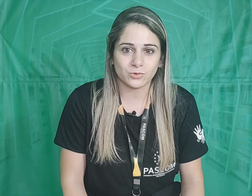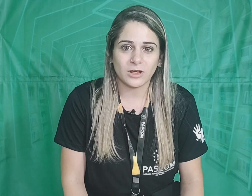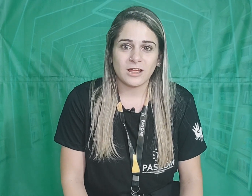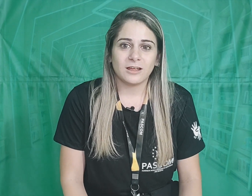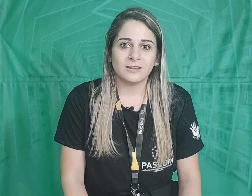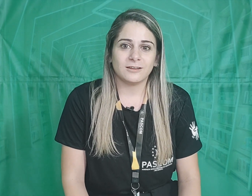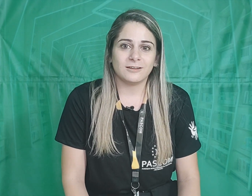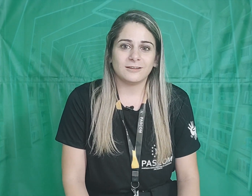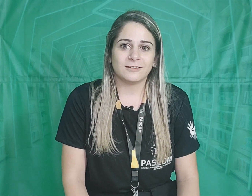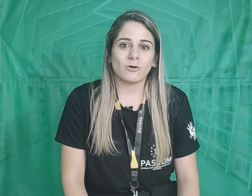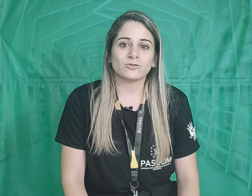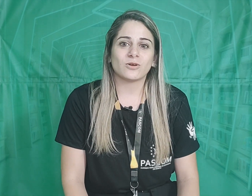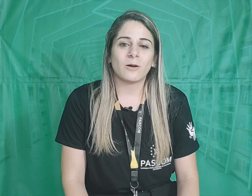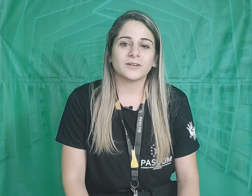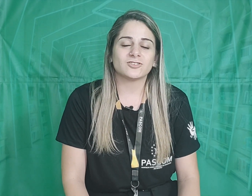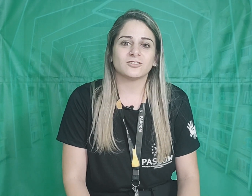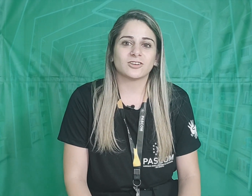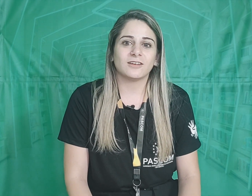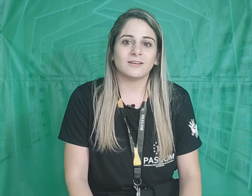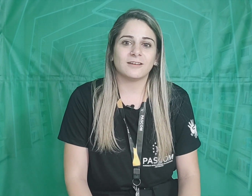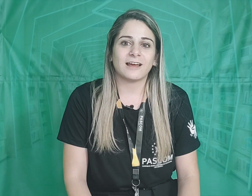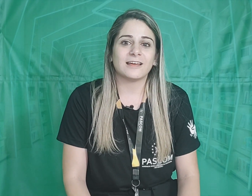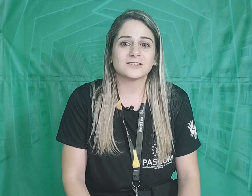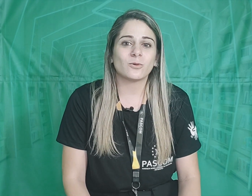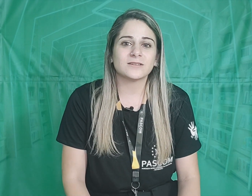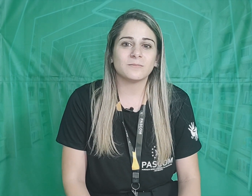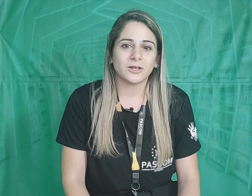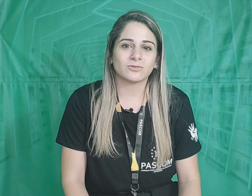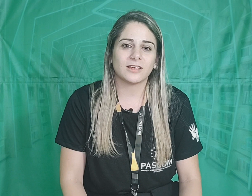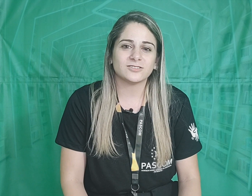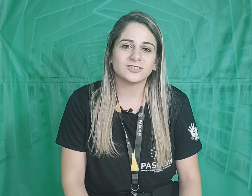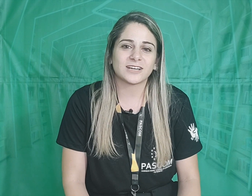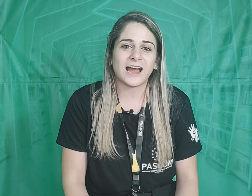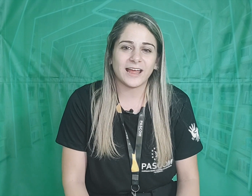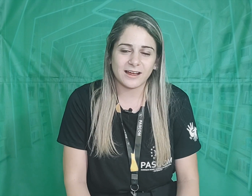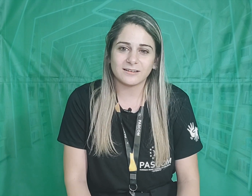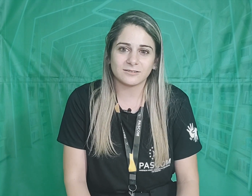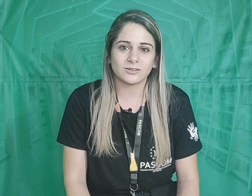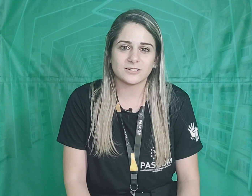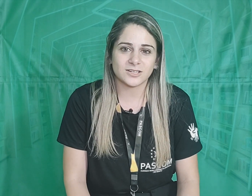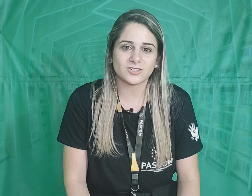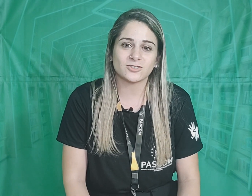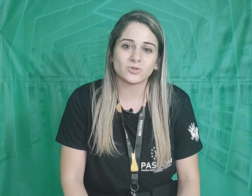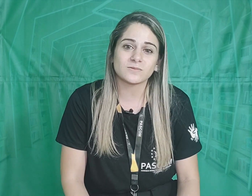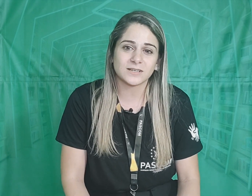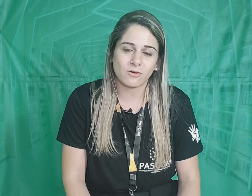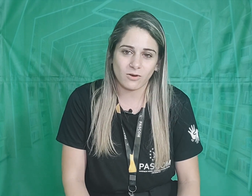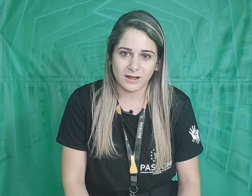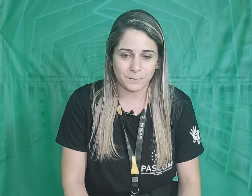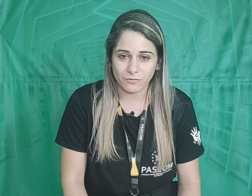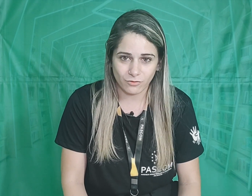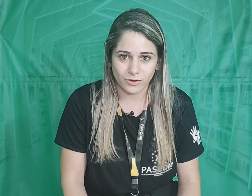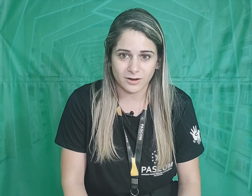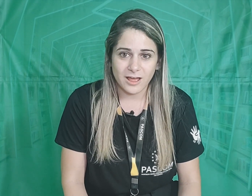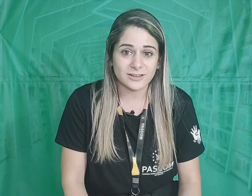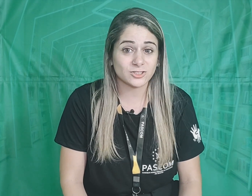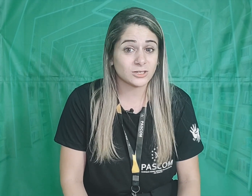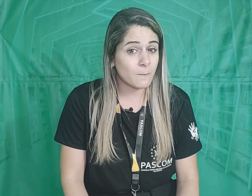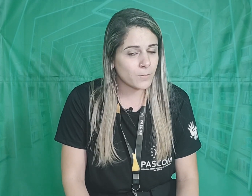futuro e gosto realmente de que esse conhecimento que a gente carrega dentro da gente, que a gente consiga colocar para fora. A gente não